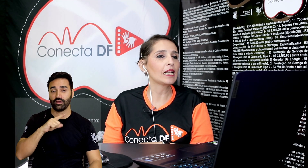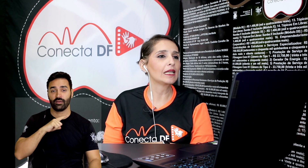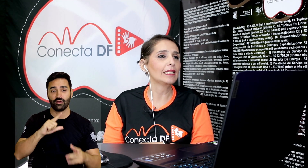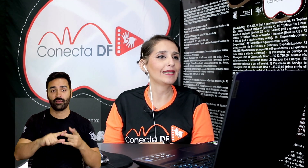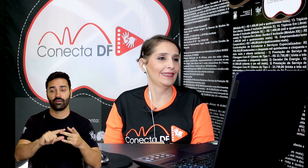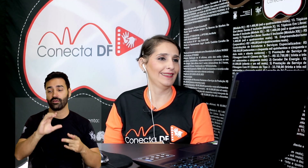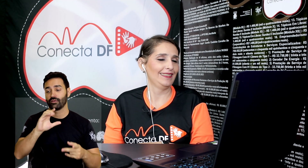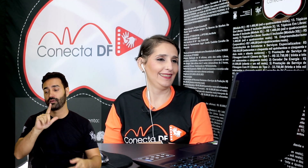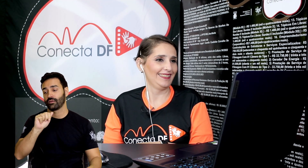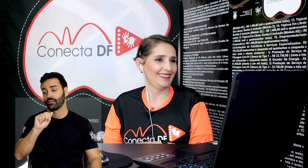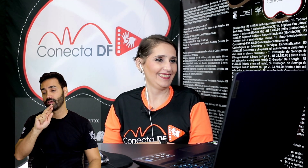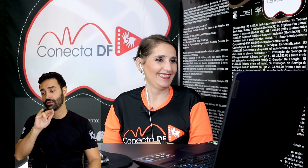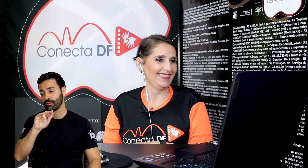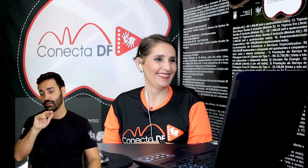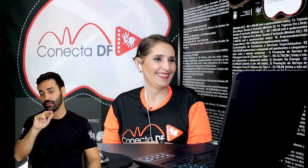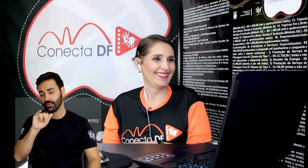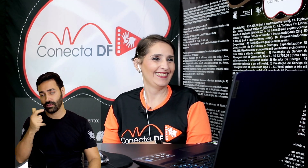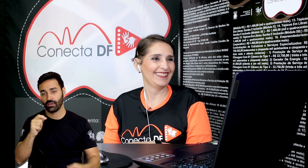Clarinha e Aline.